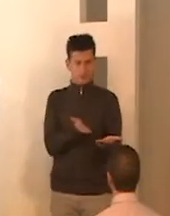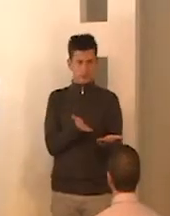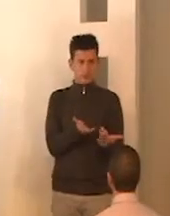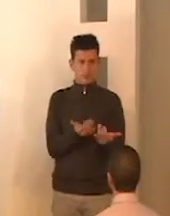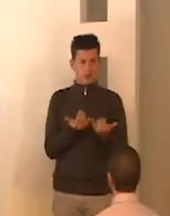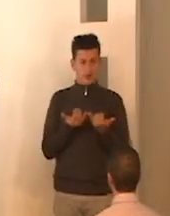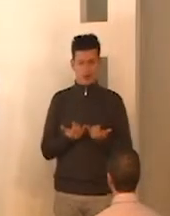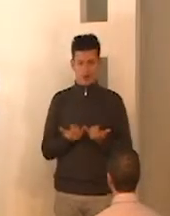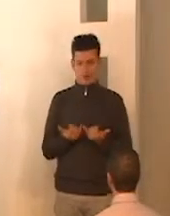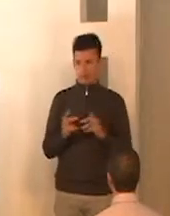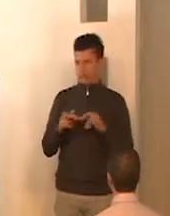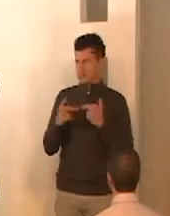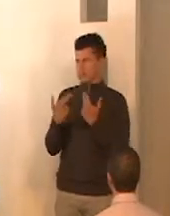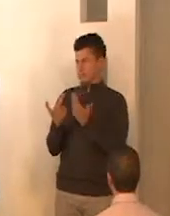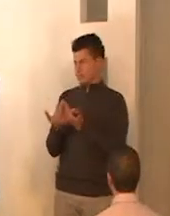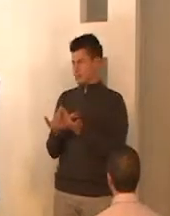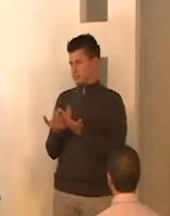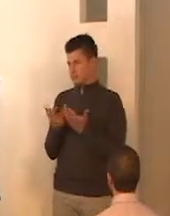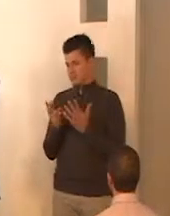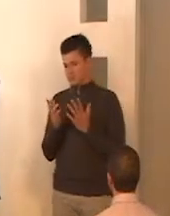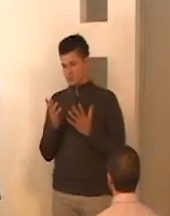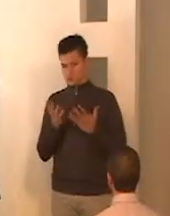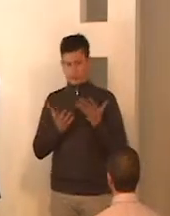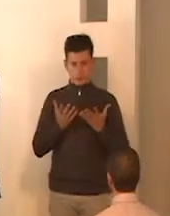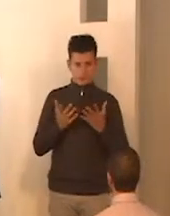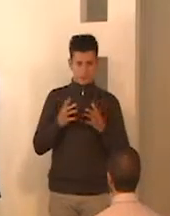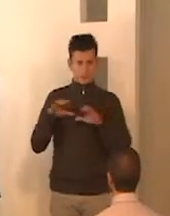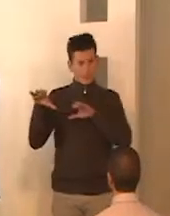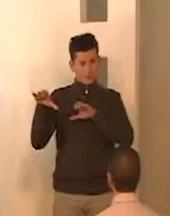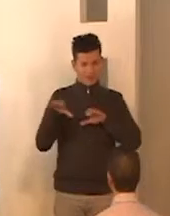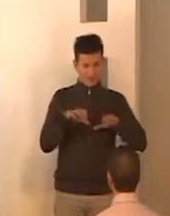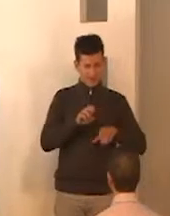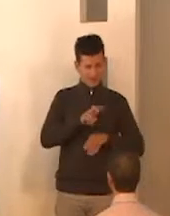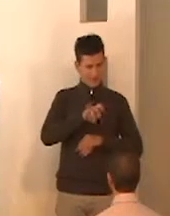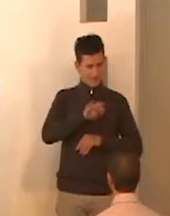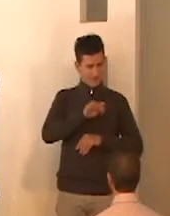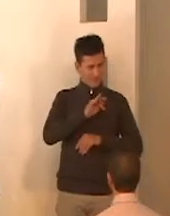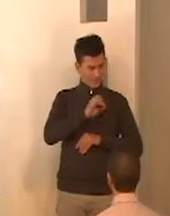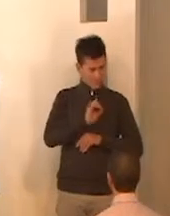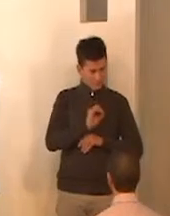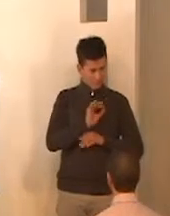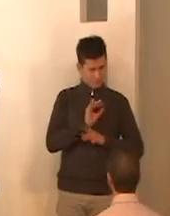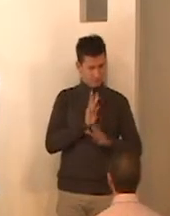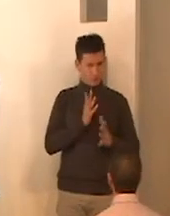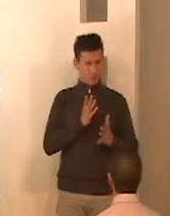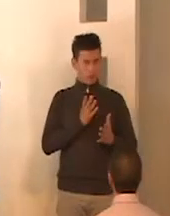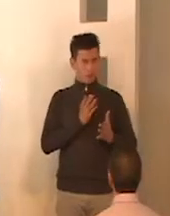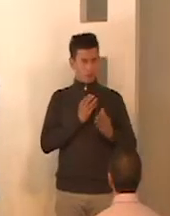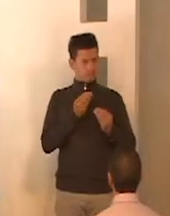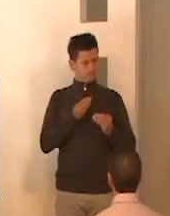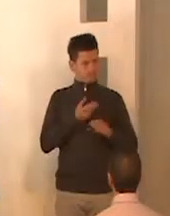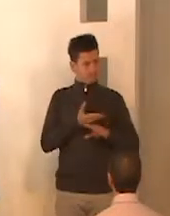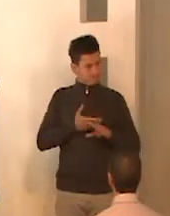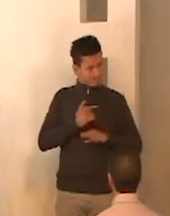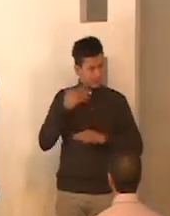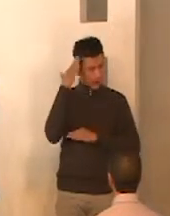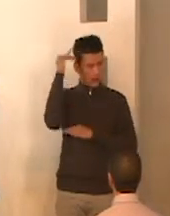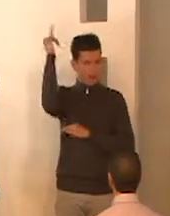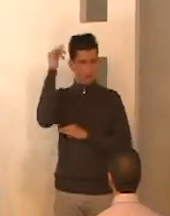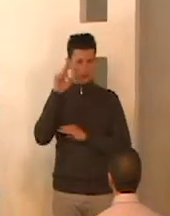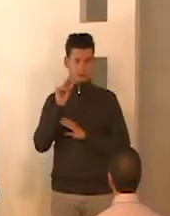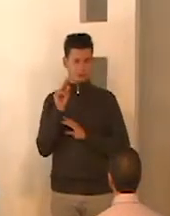a esto que más que un evento estrictamente académico tiene